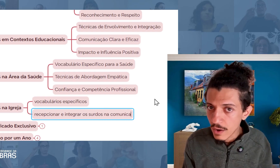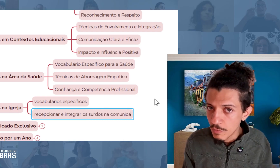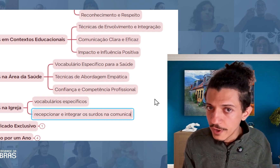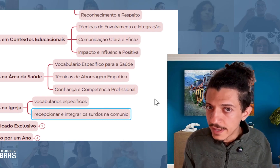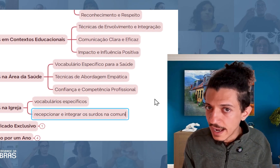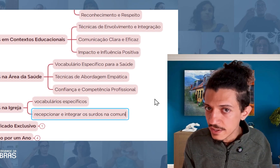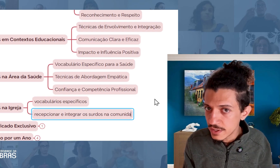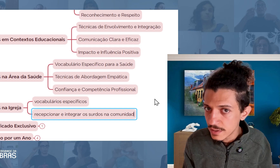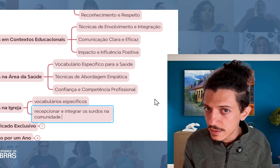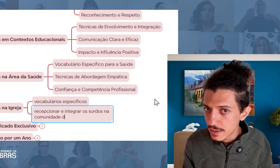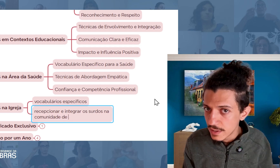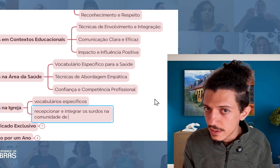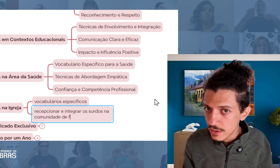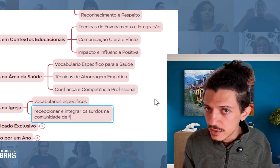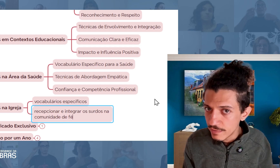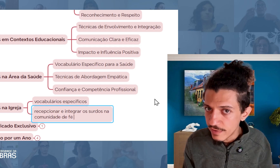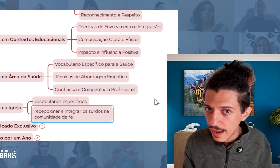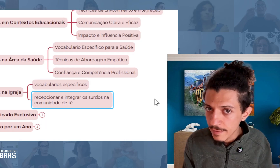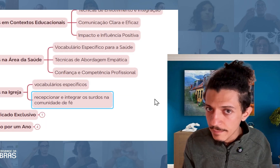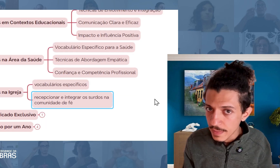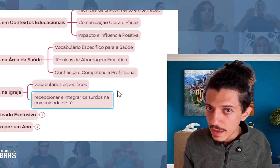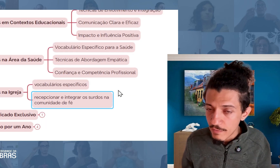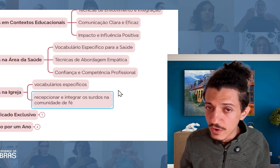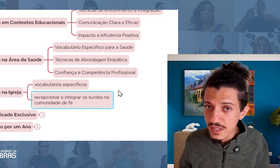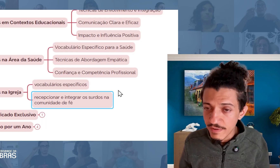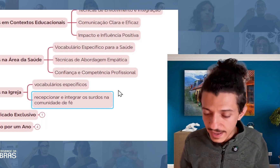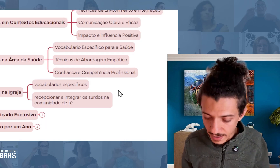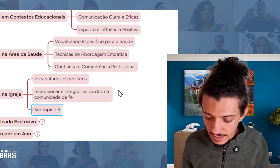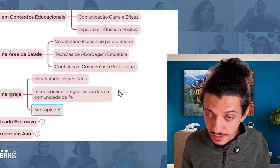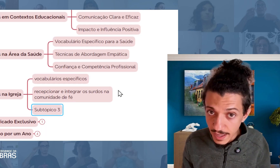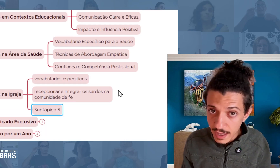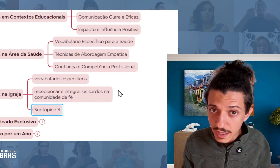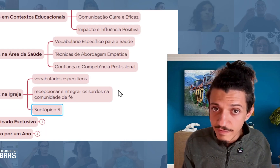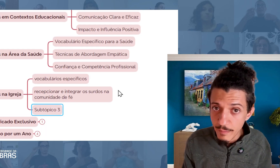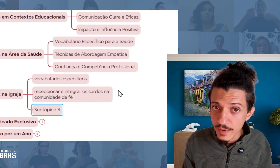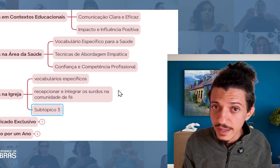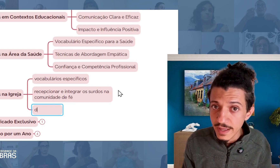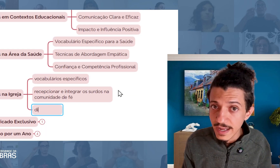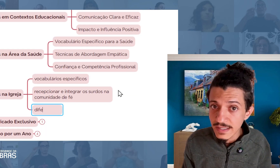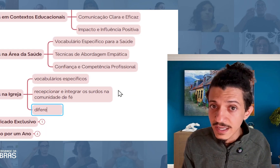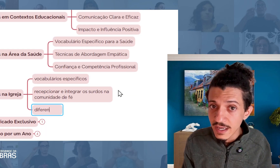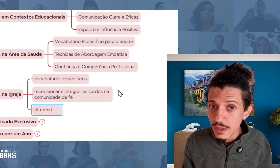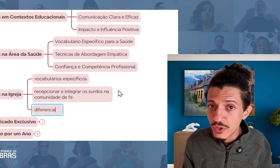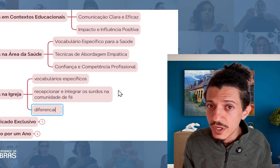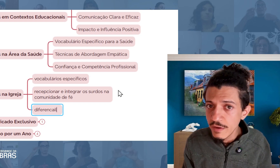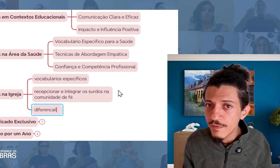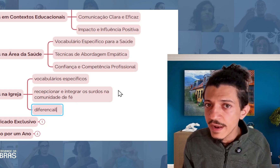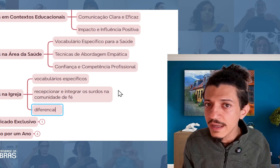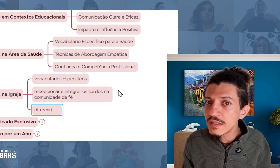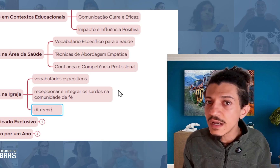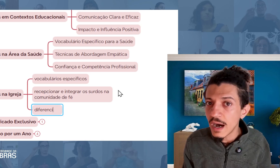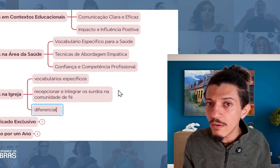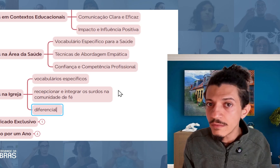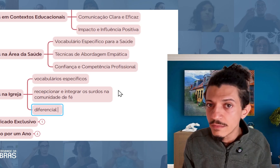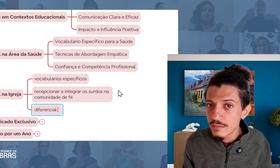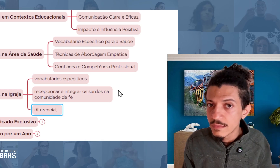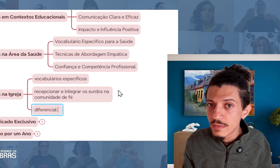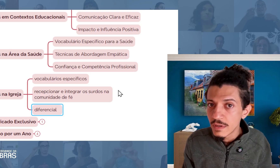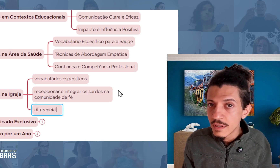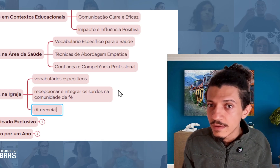na comunidade de fé. Você vai entender e vai poder ter esse